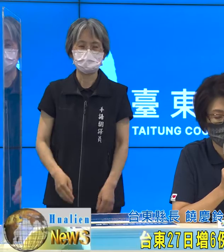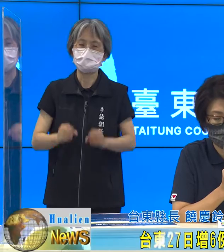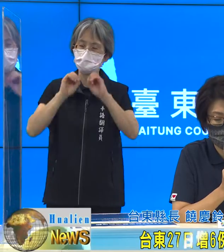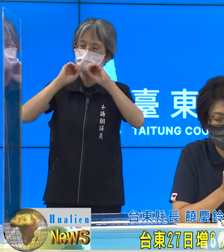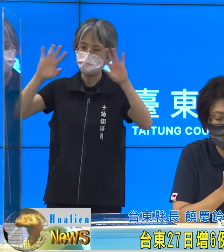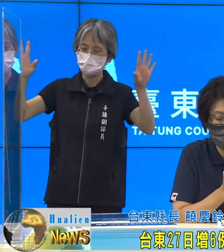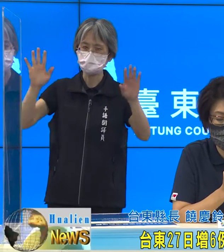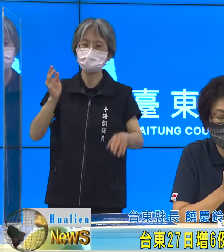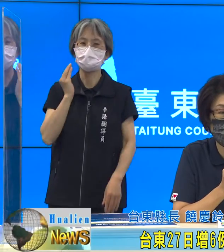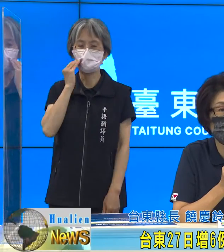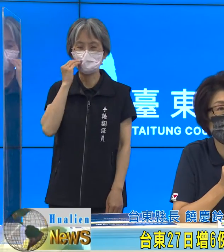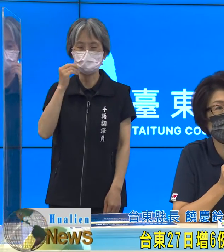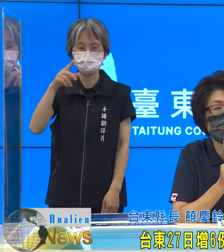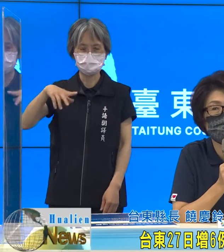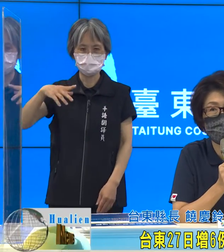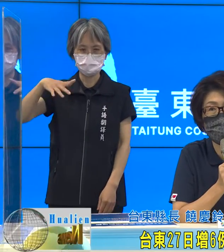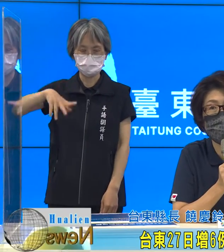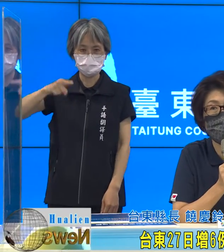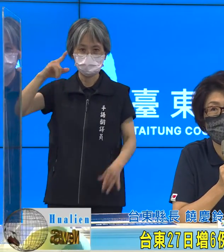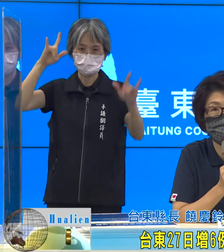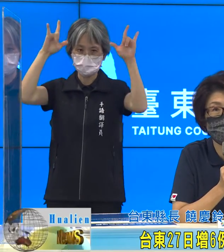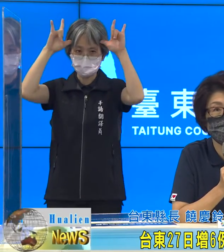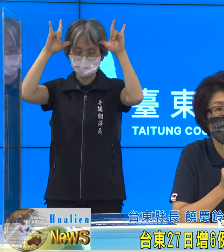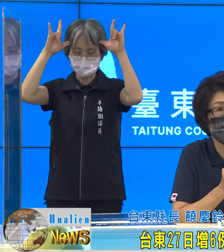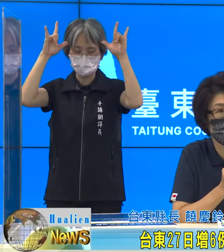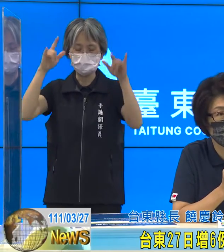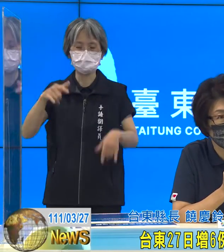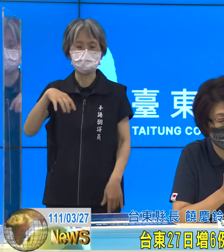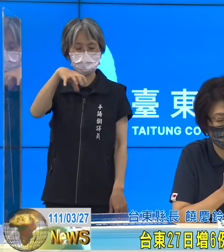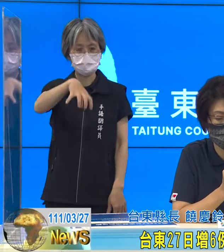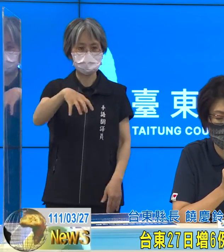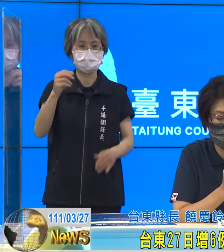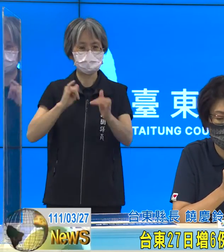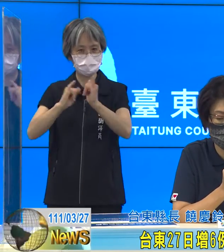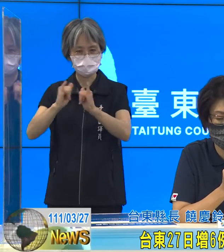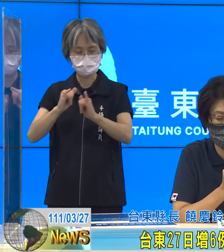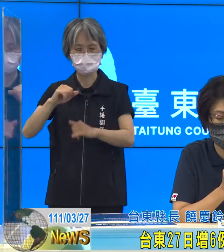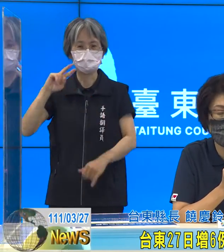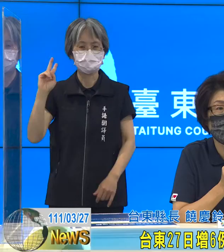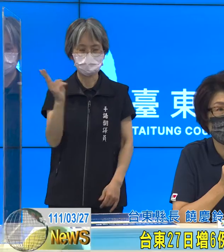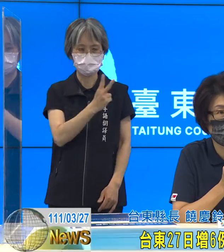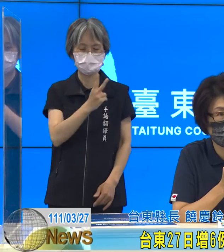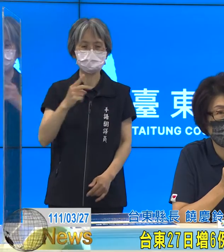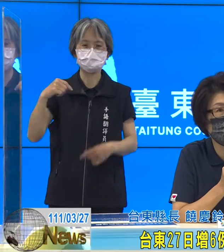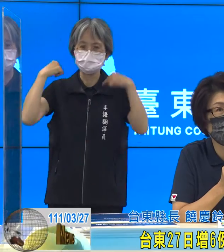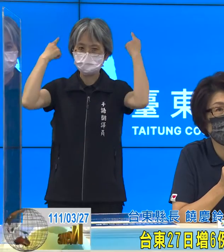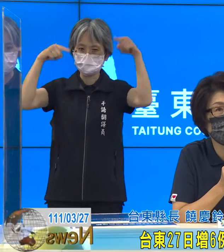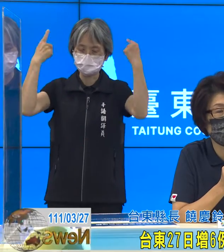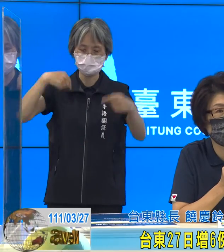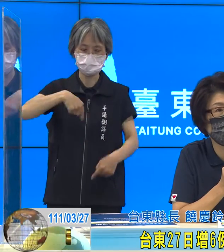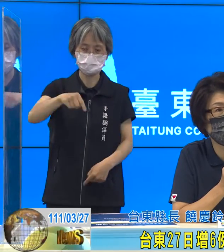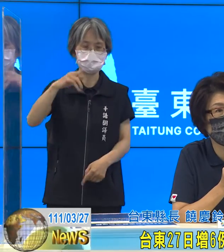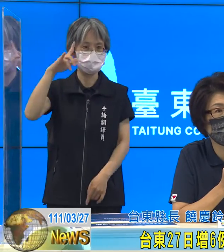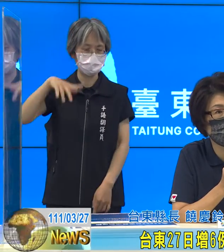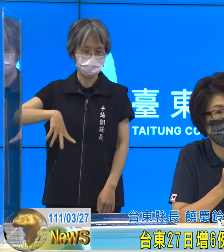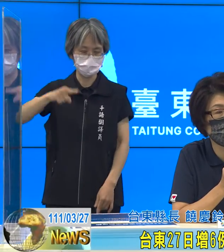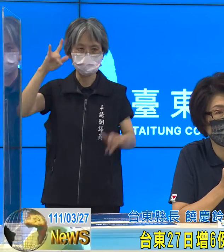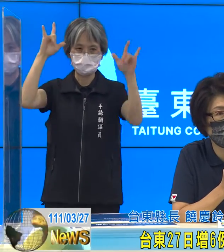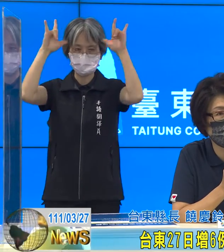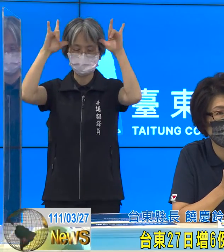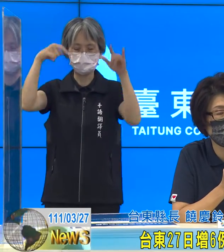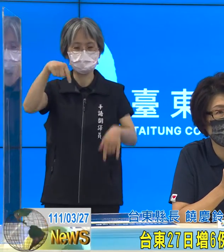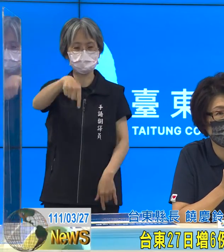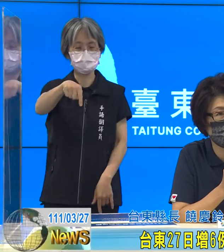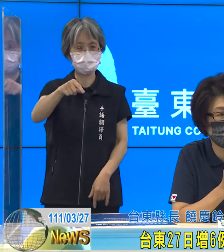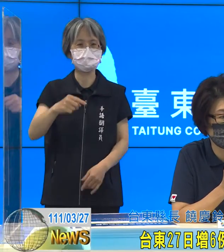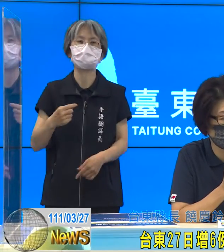呼吁出入地区或您经常出入地区的民众，请赶快前往我们出入的